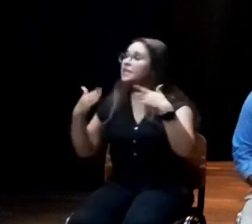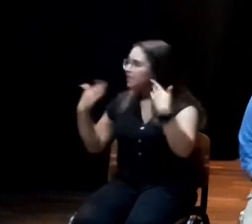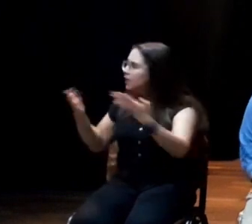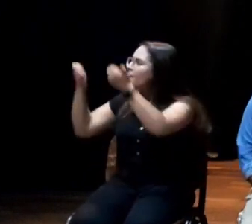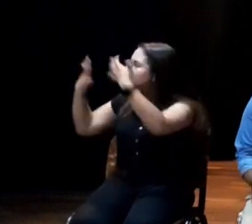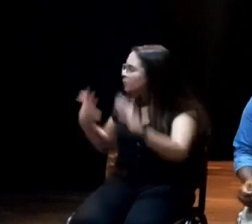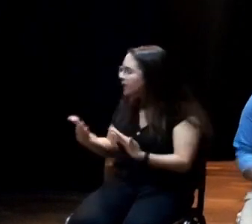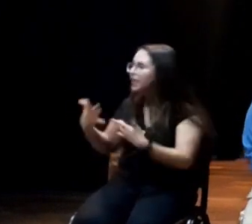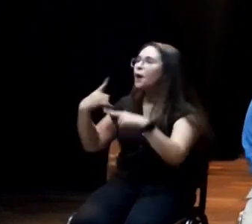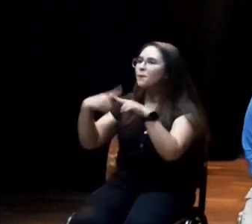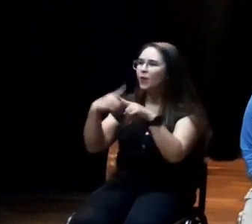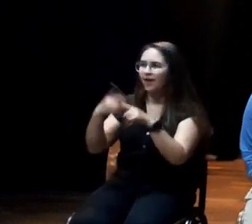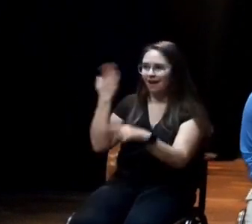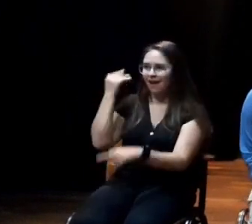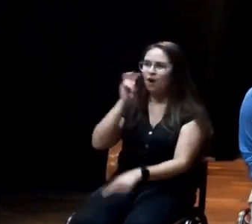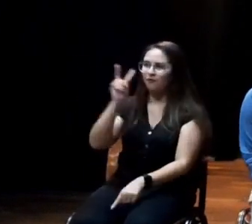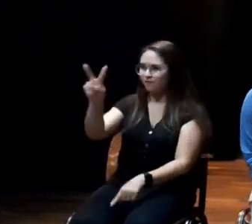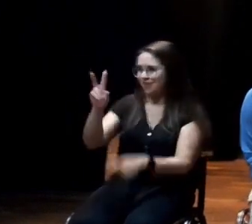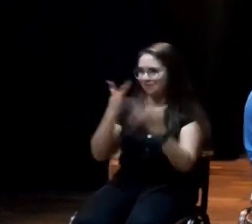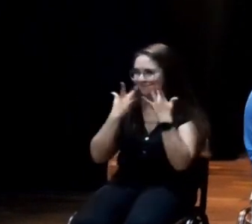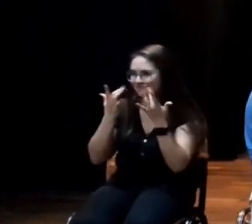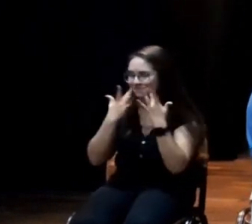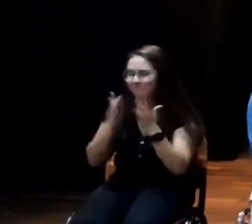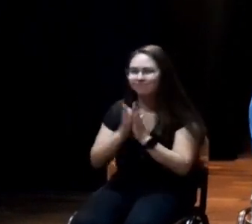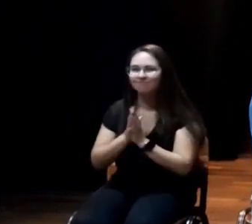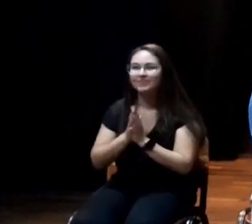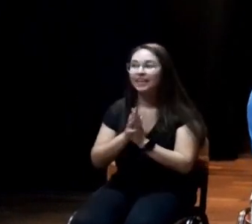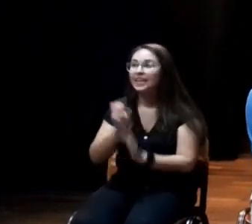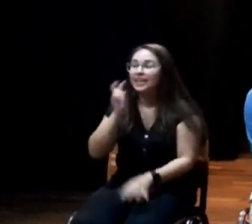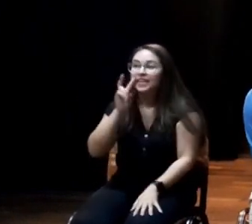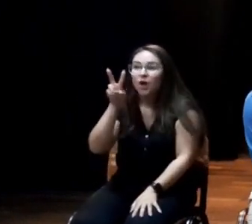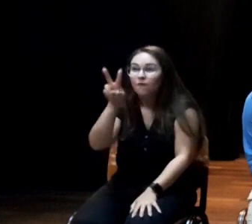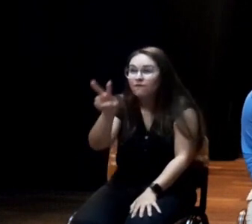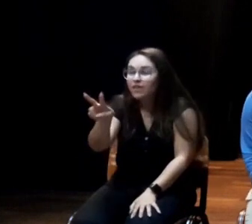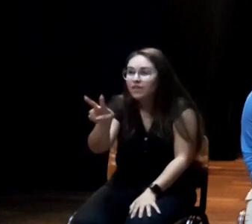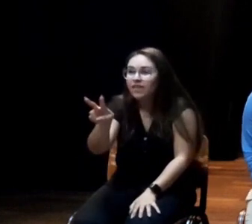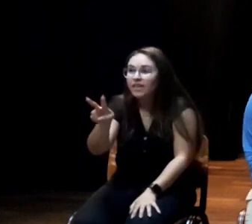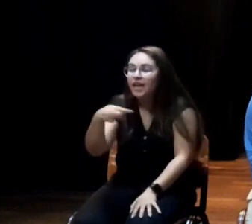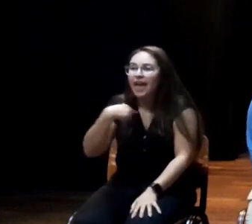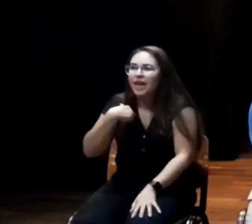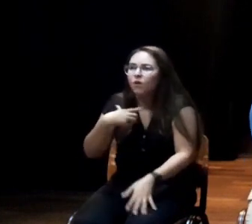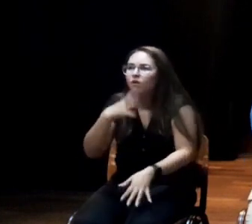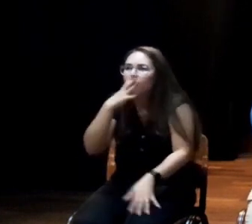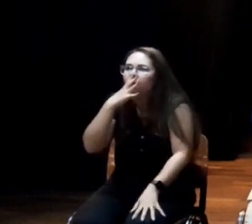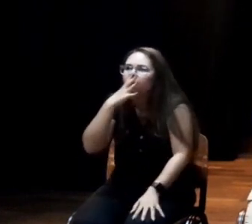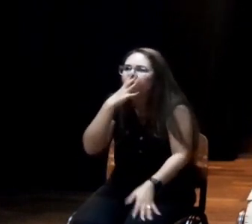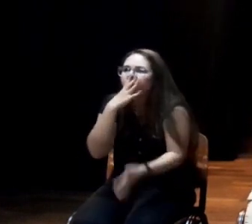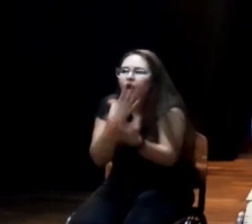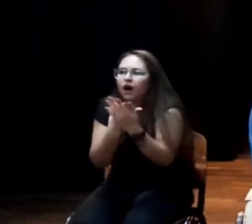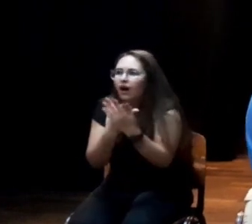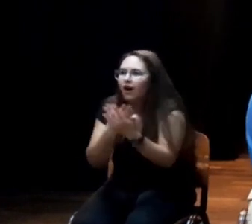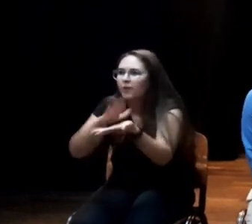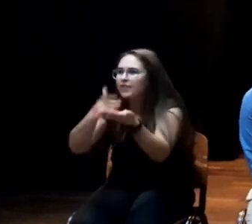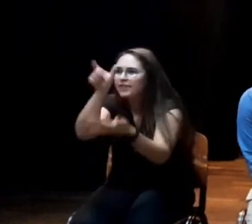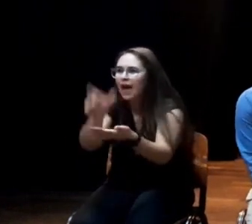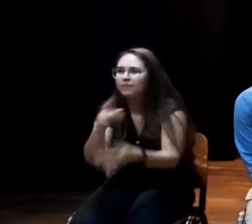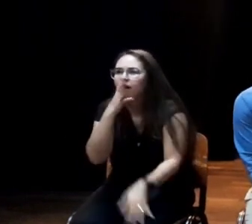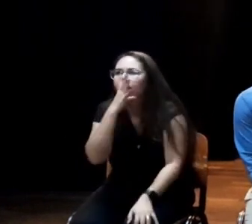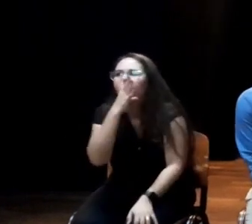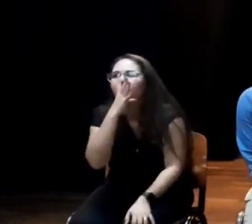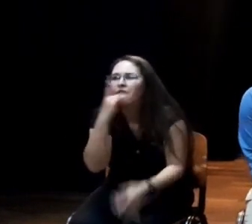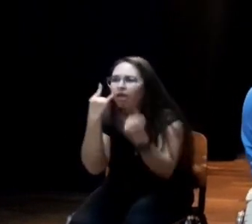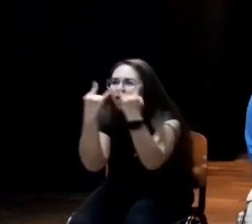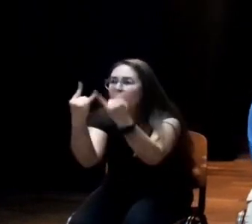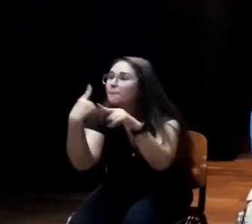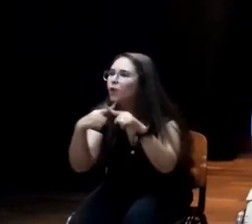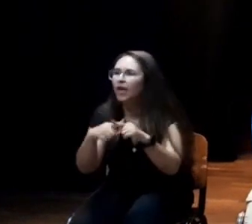porque uma vez eu assisti um espetáculo que eu me vi completamente absorvido pela internet. Porque o ator não